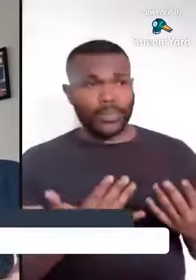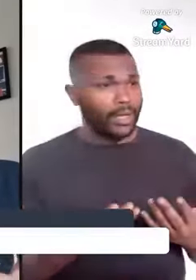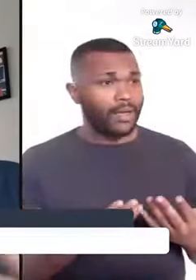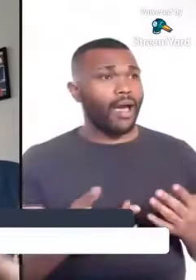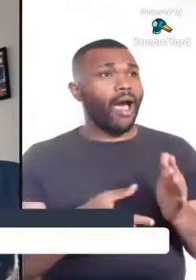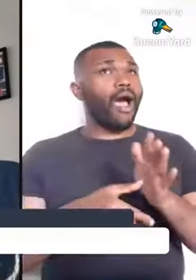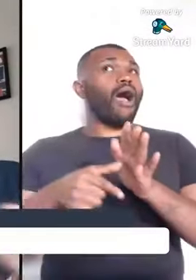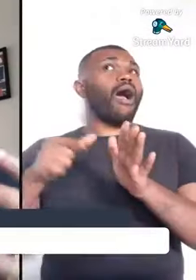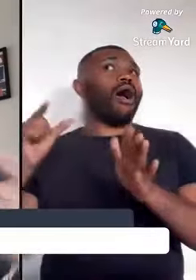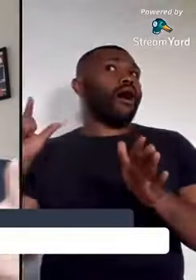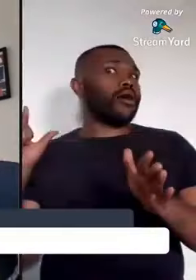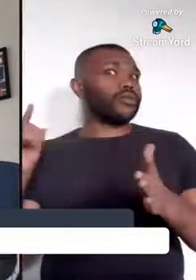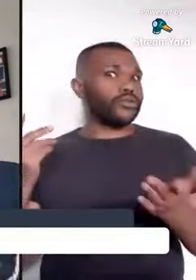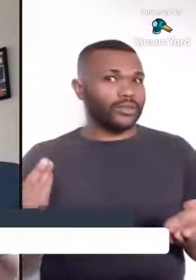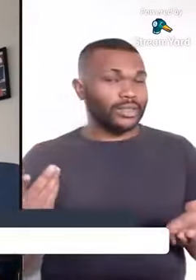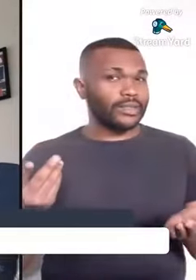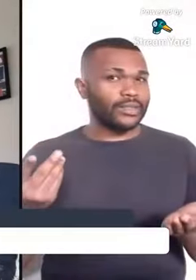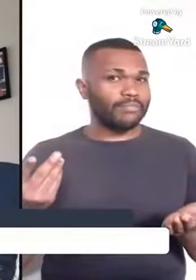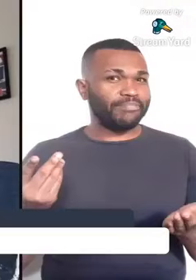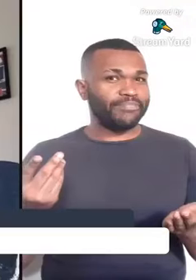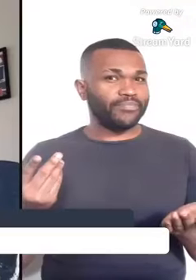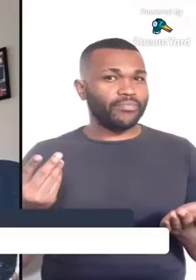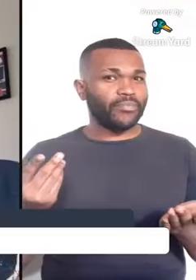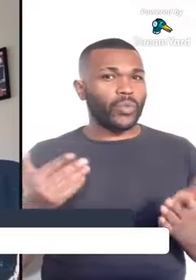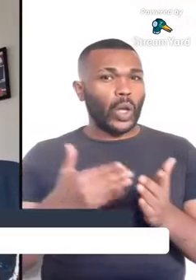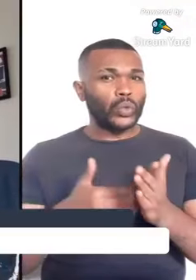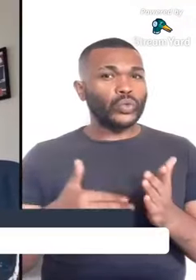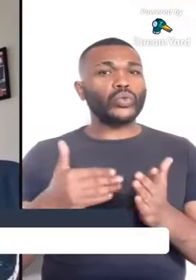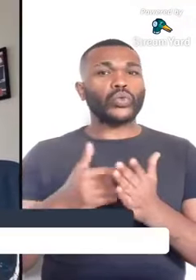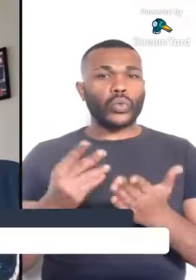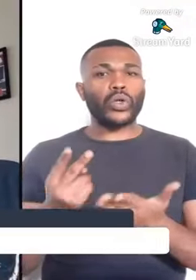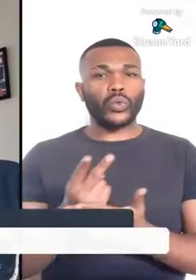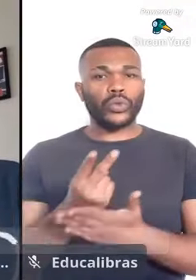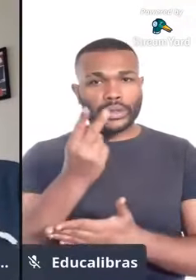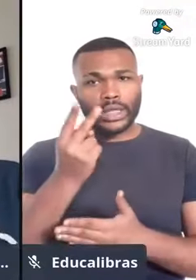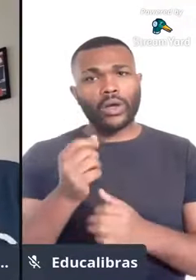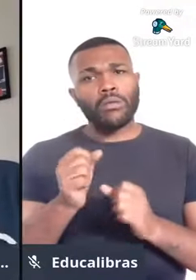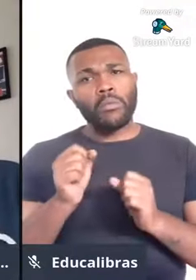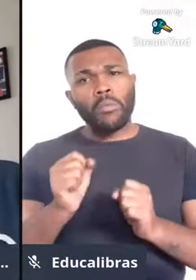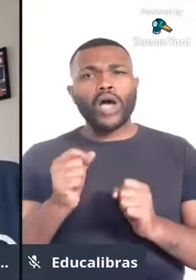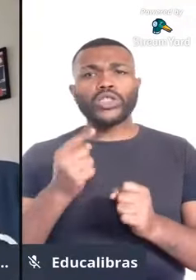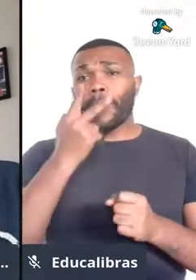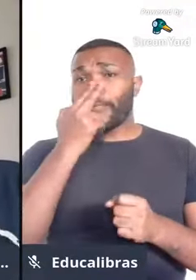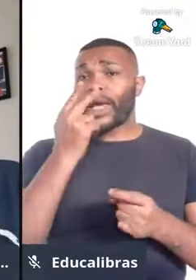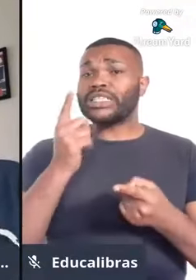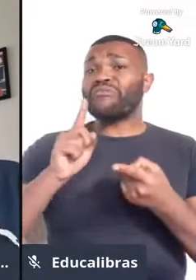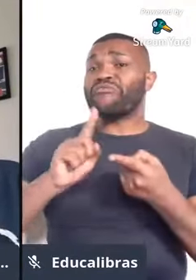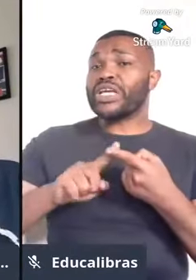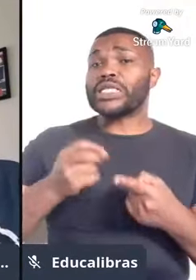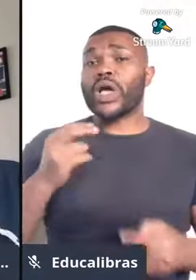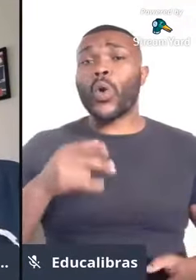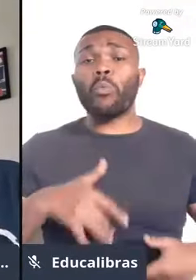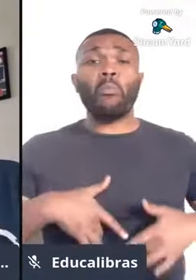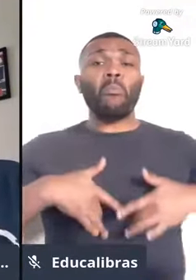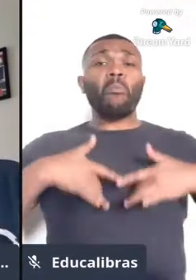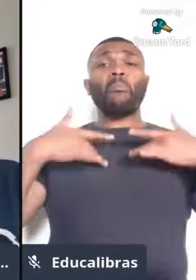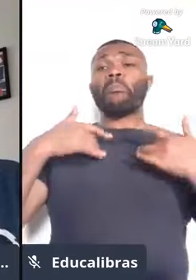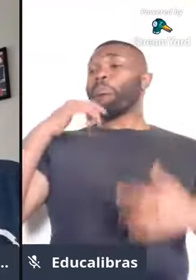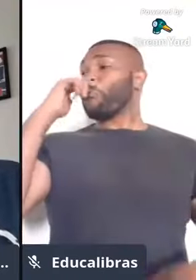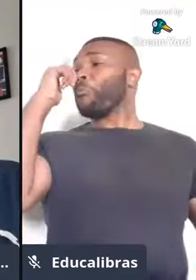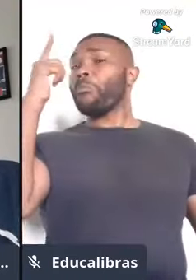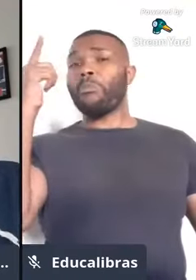anterior, ou seja, tudo que está havendo, poderia soar meio vingativo, meio arrogante, sabe? Eu acho que o que